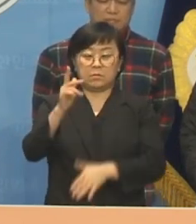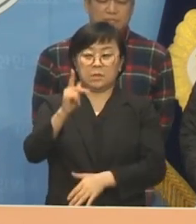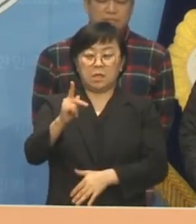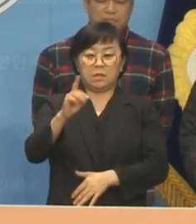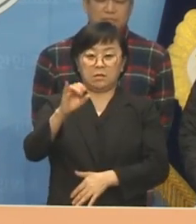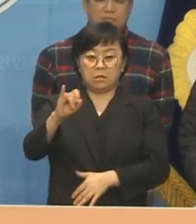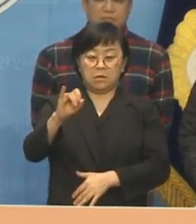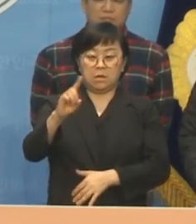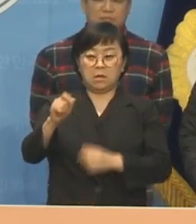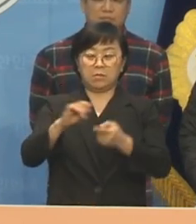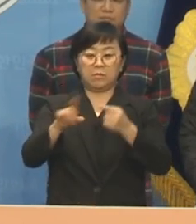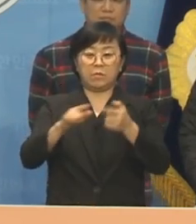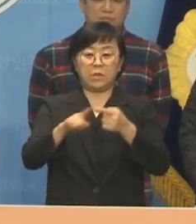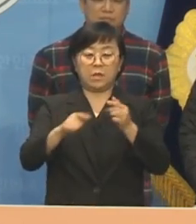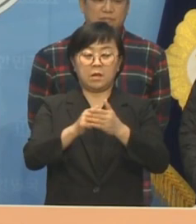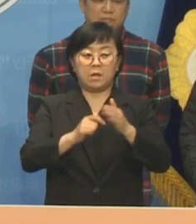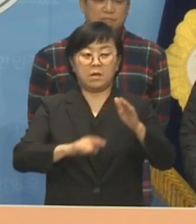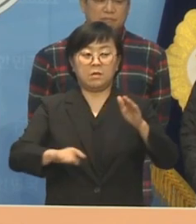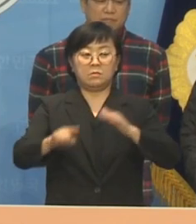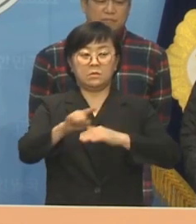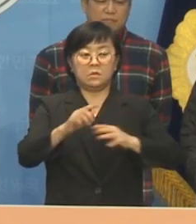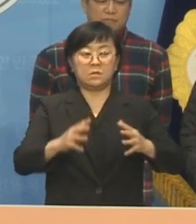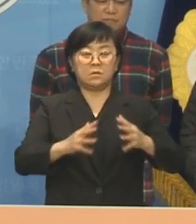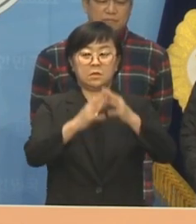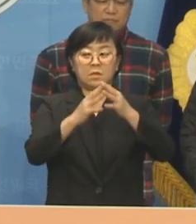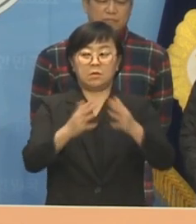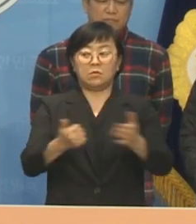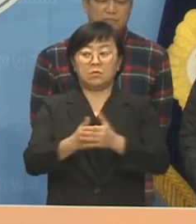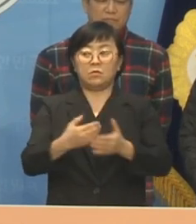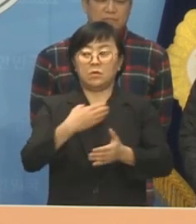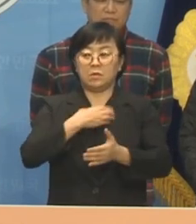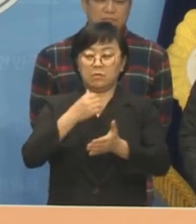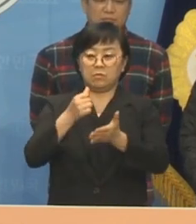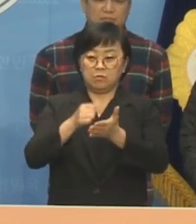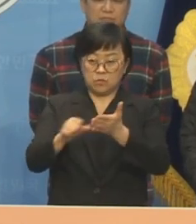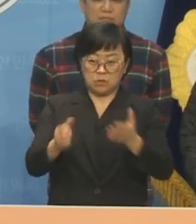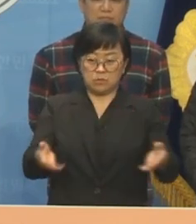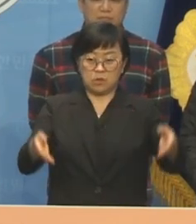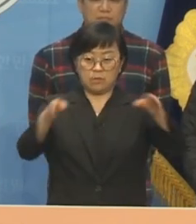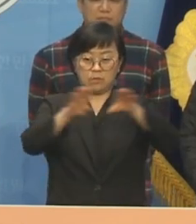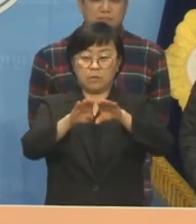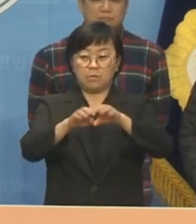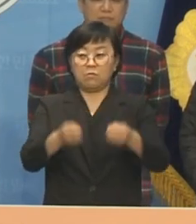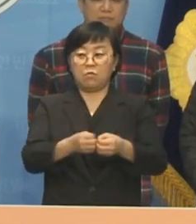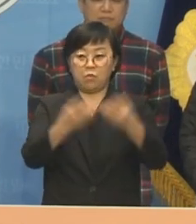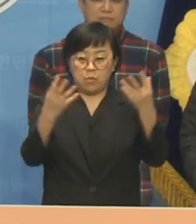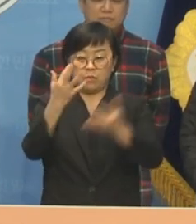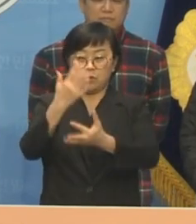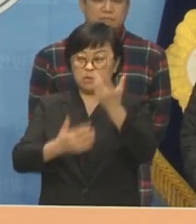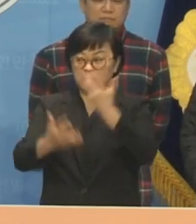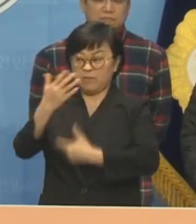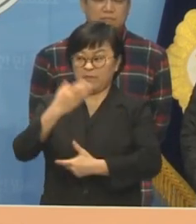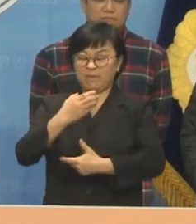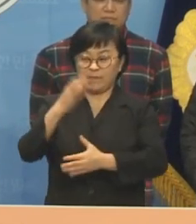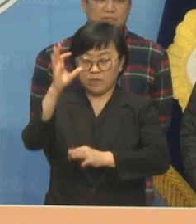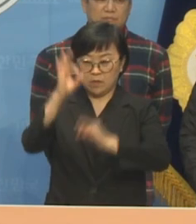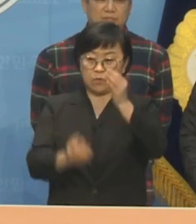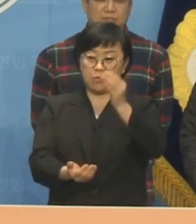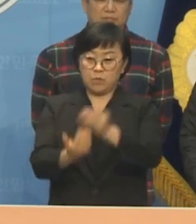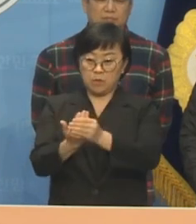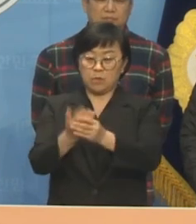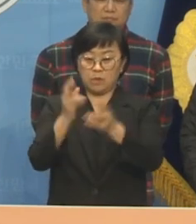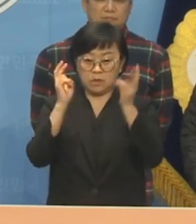KDI가 KD 솔루션을 앞세워 건설한 공장이 위험물 집합소로서 폭발과 화재 등 사고 위험이 상존하는